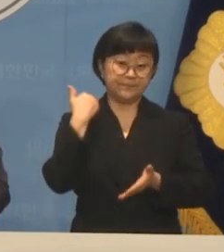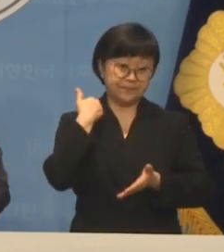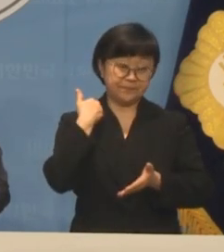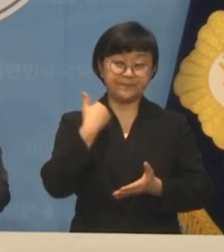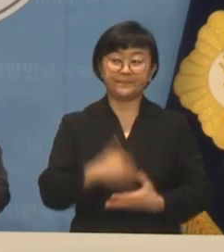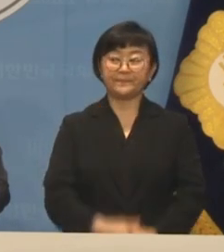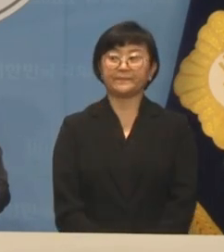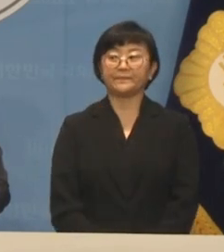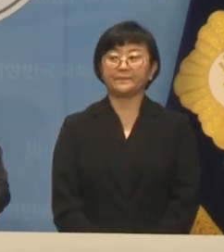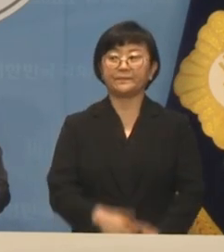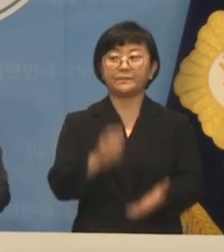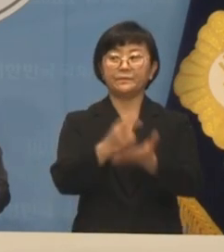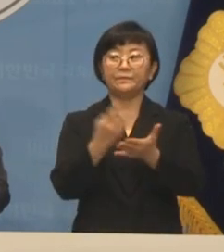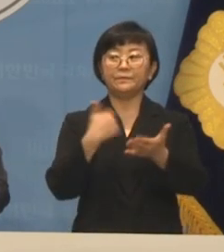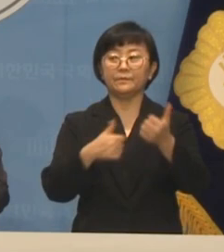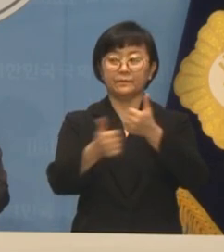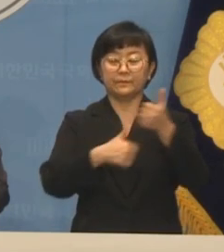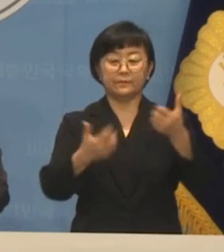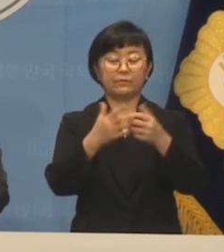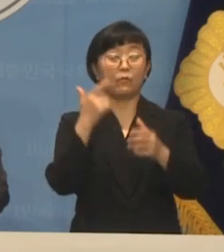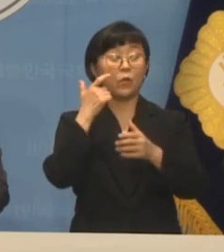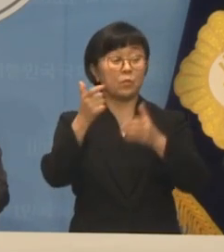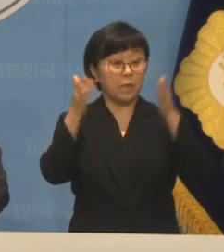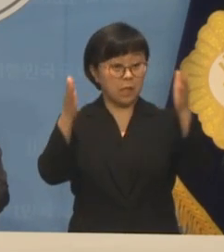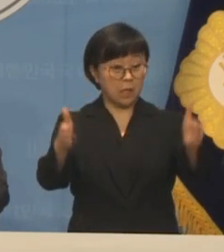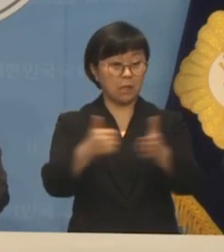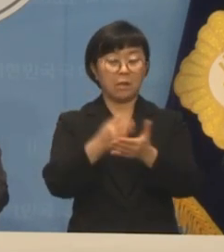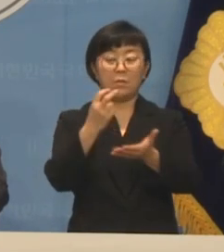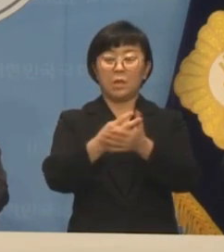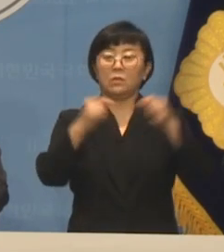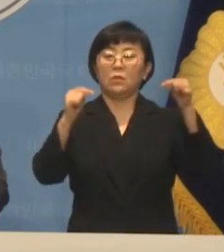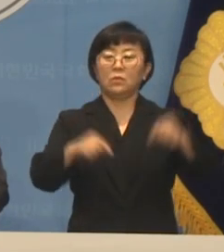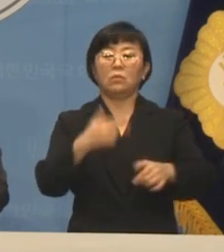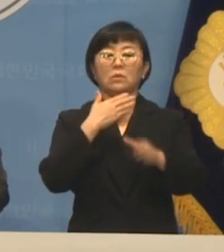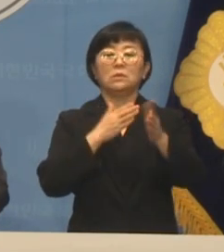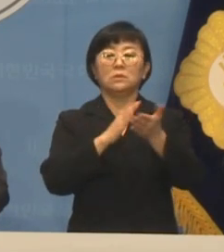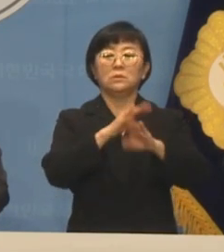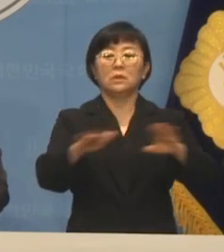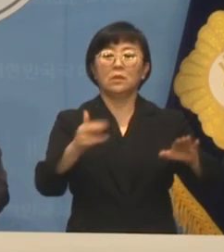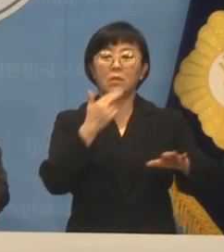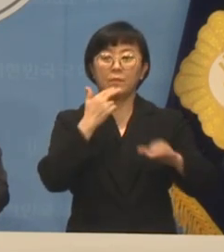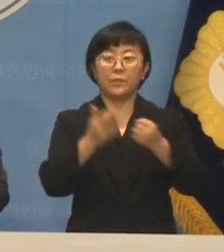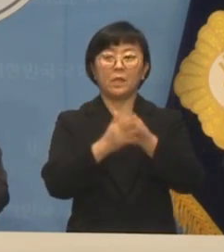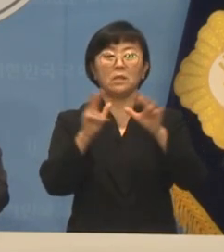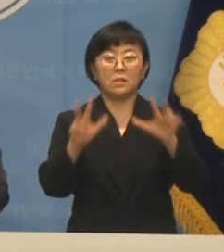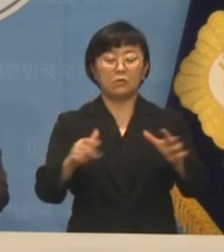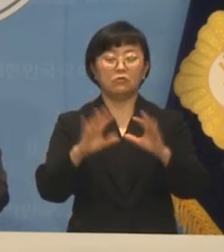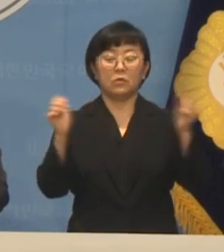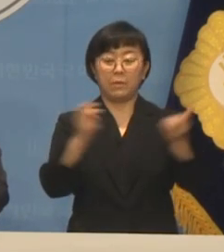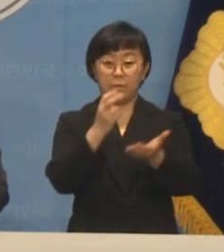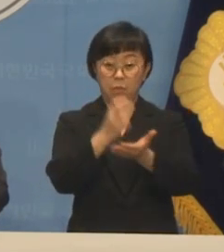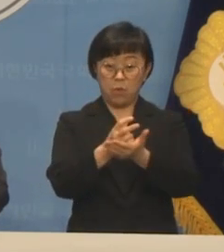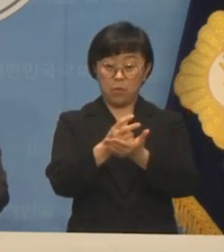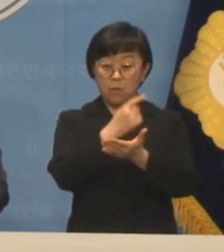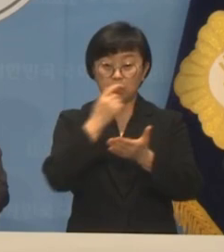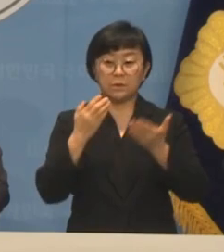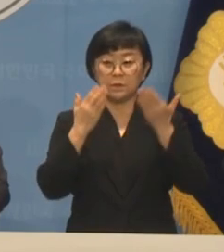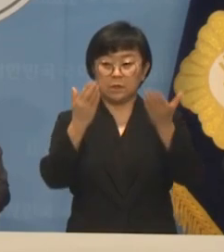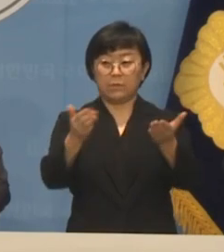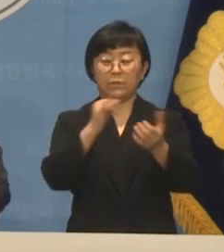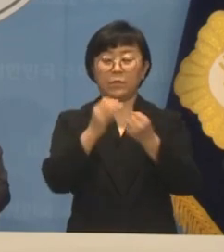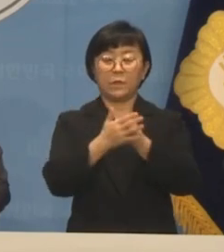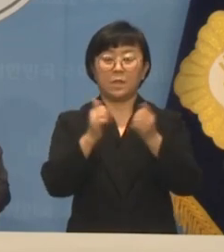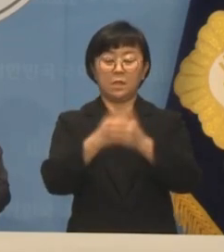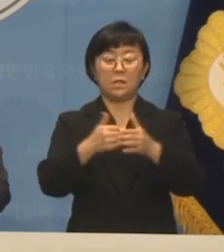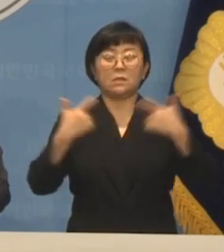않는가? 법사위가 이유 없이 60일 동안 법안 논의도 처리하지 않을 만큼 이제는 국회법이 보장하고 있는